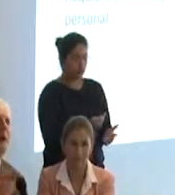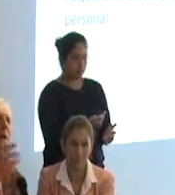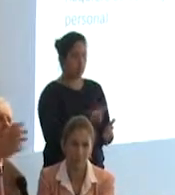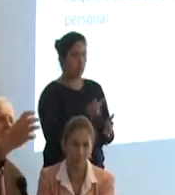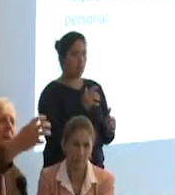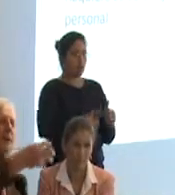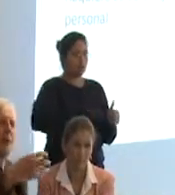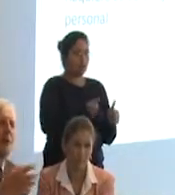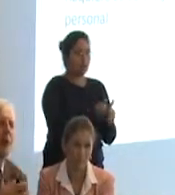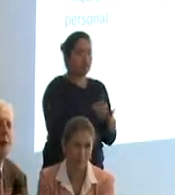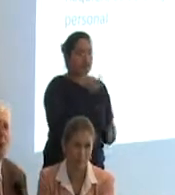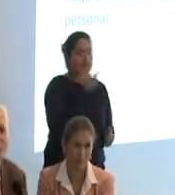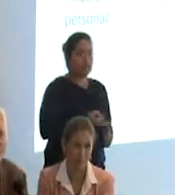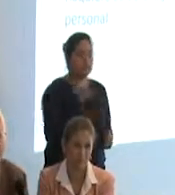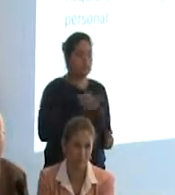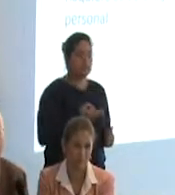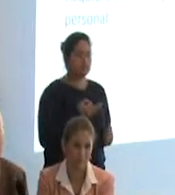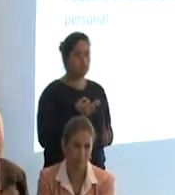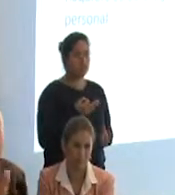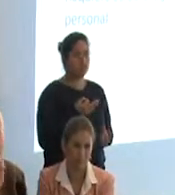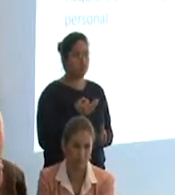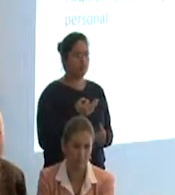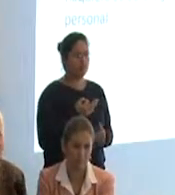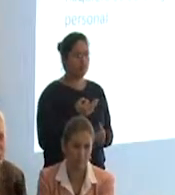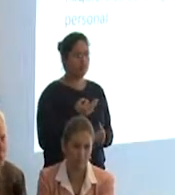que el auxiliar está siempre